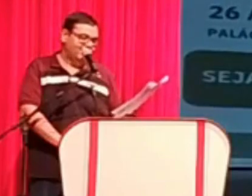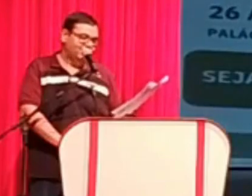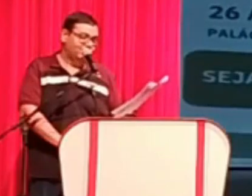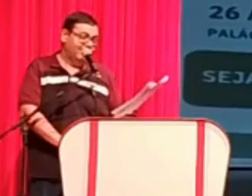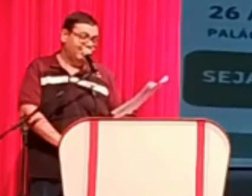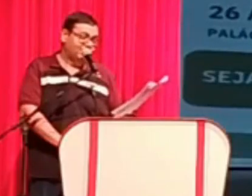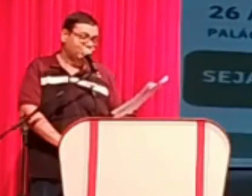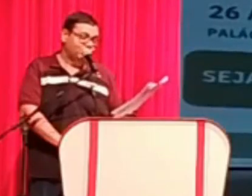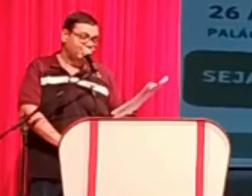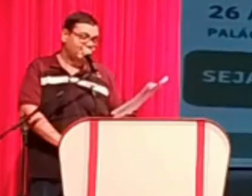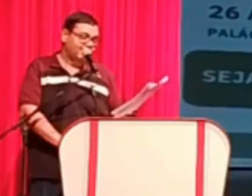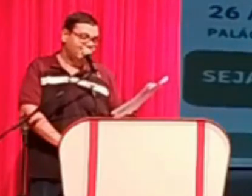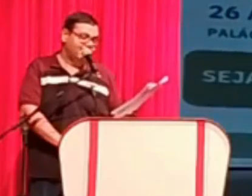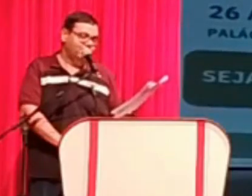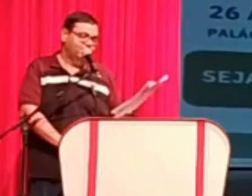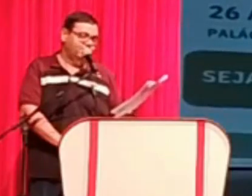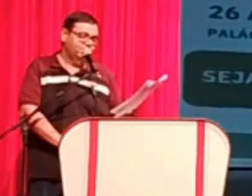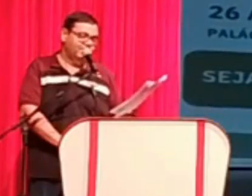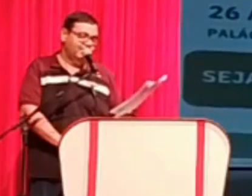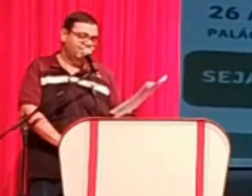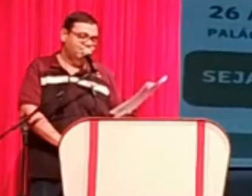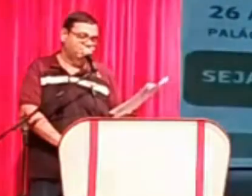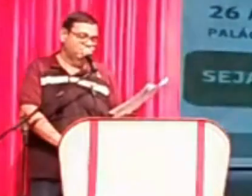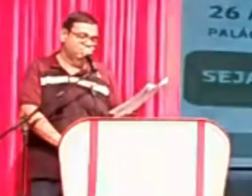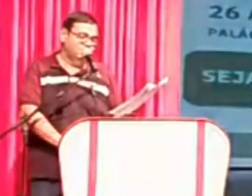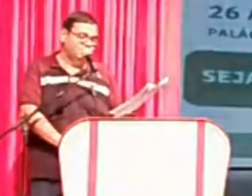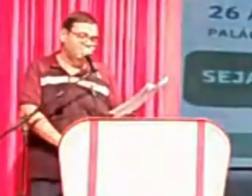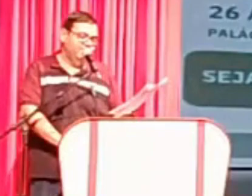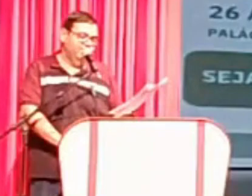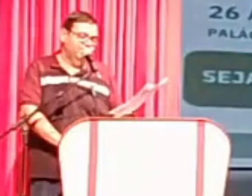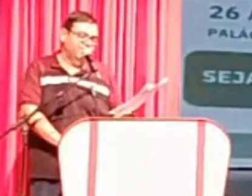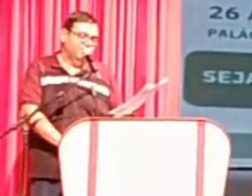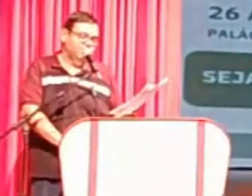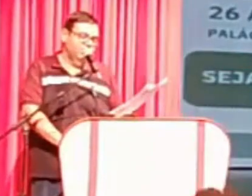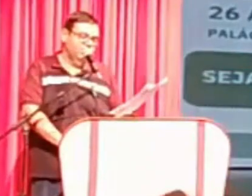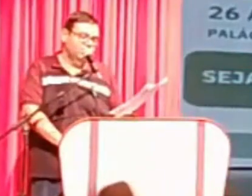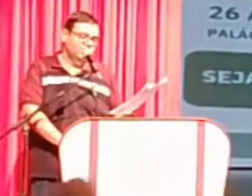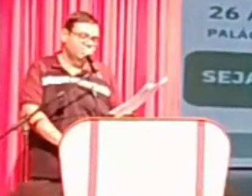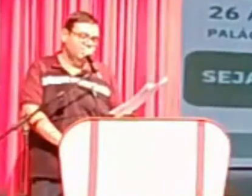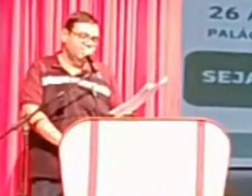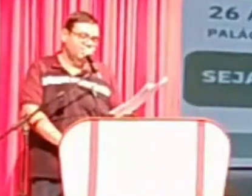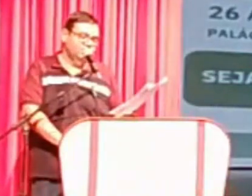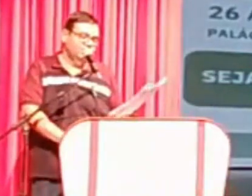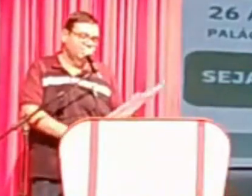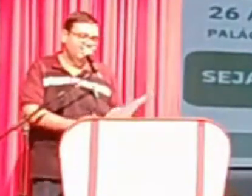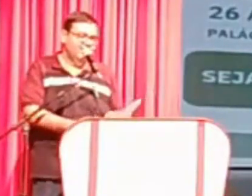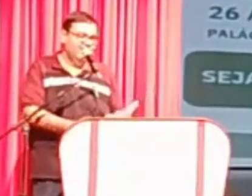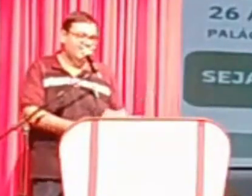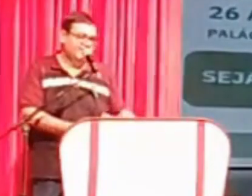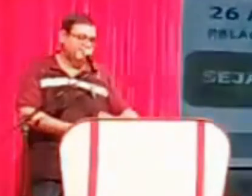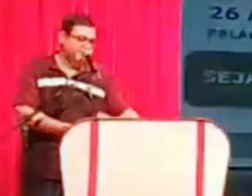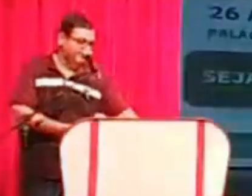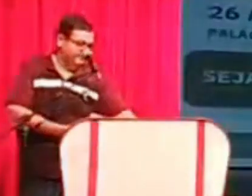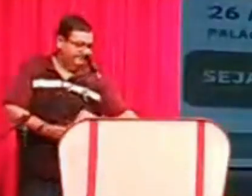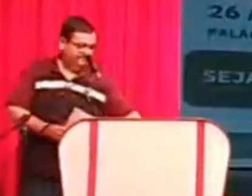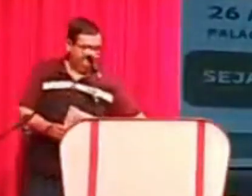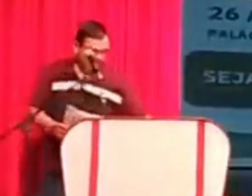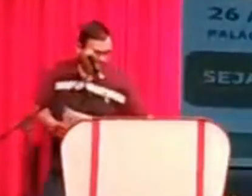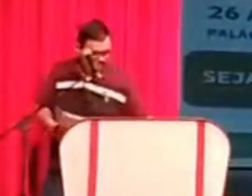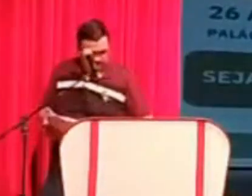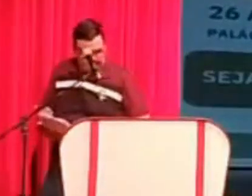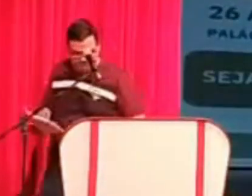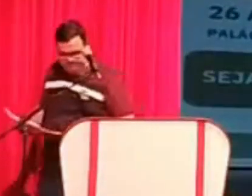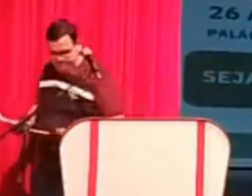Ela que falará sobre o tratamento fisioterapêutico específico para escoliose e sua eficácia.